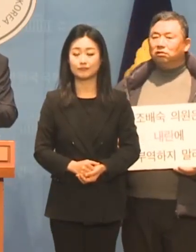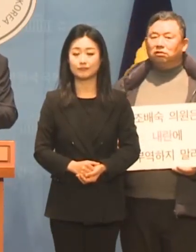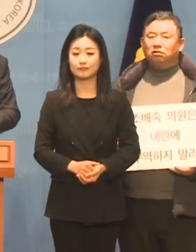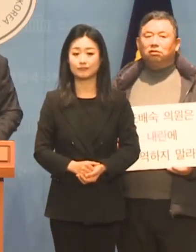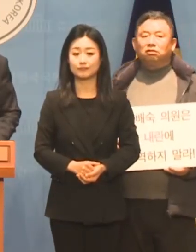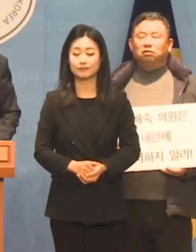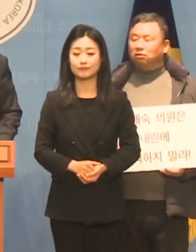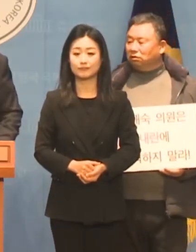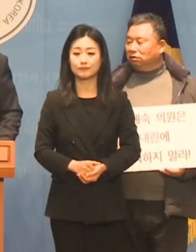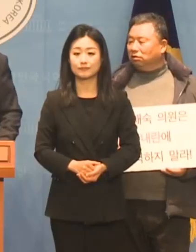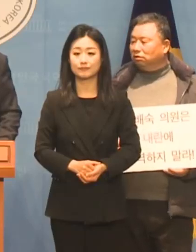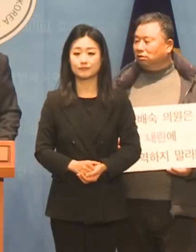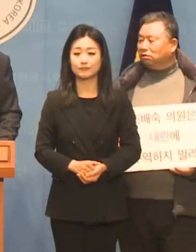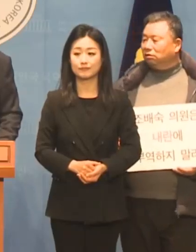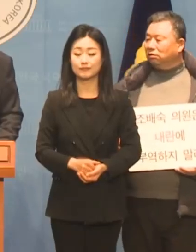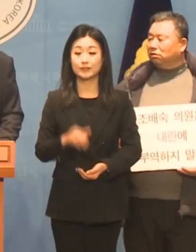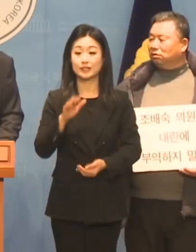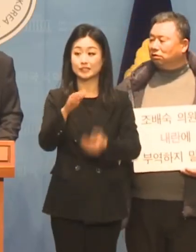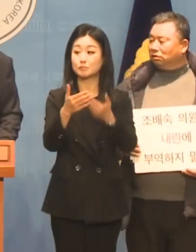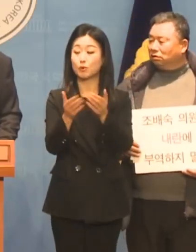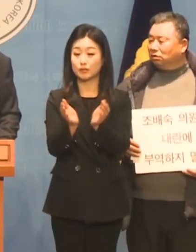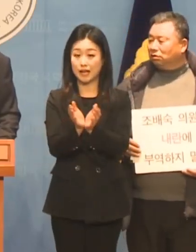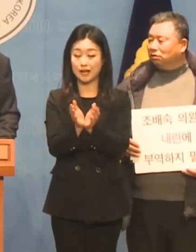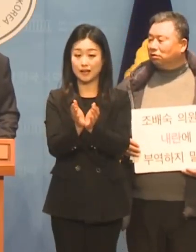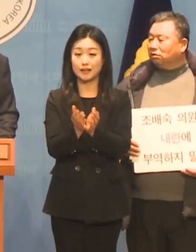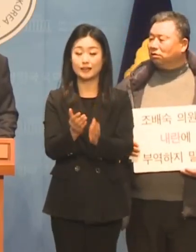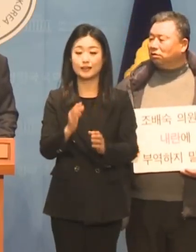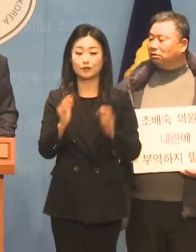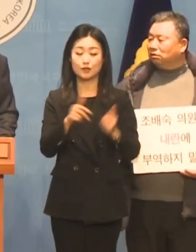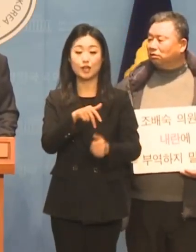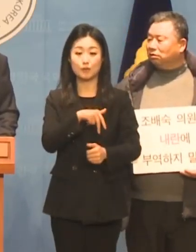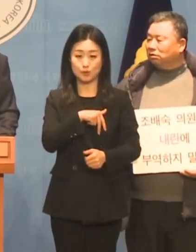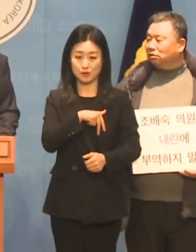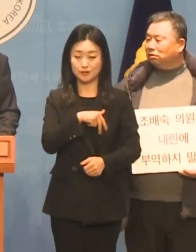네, 진보당 전 국회의원 강성입니다.